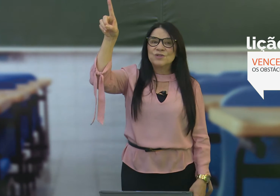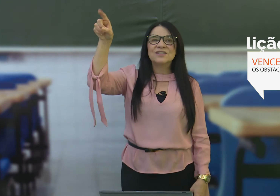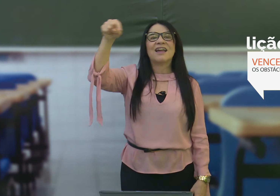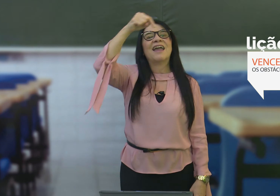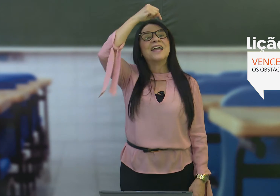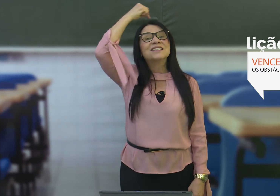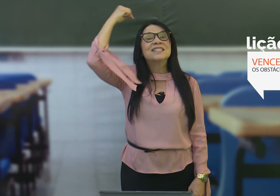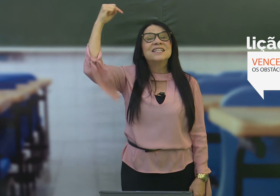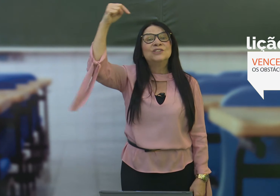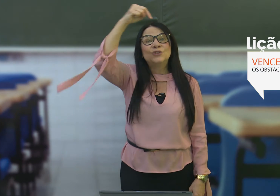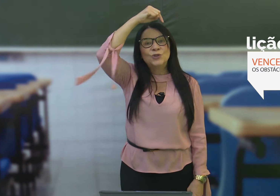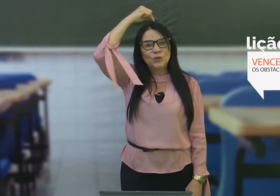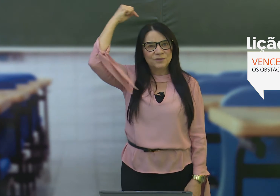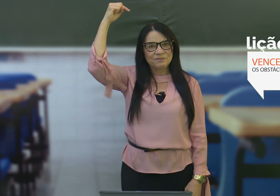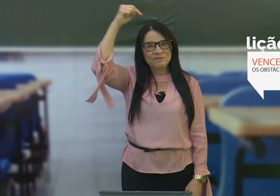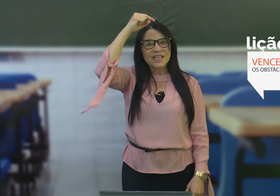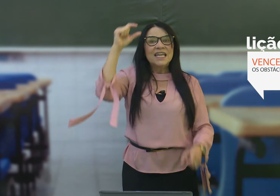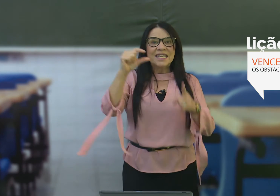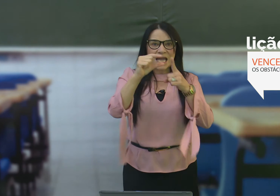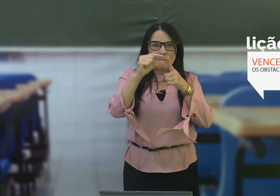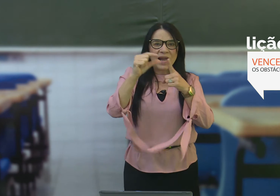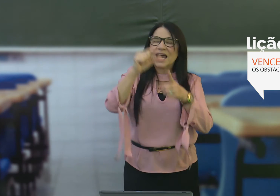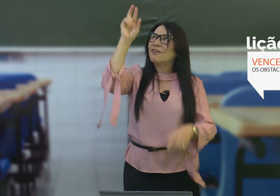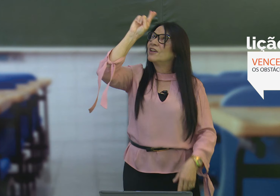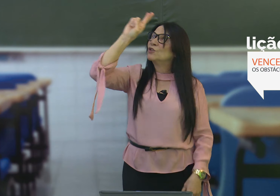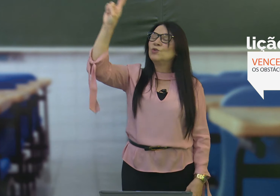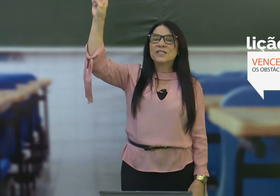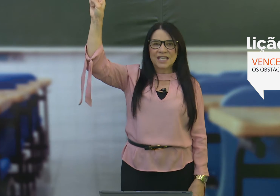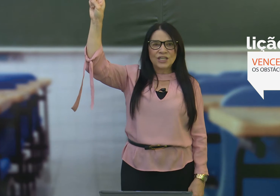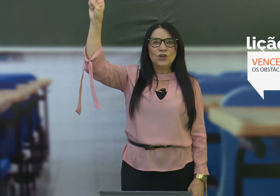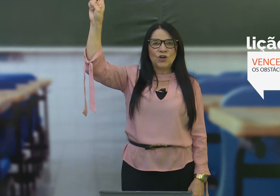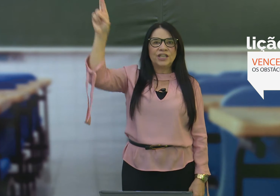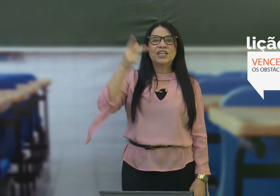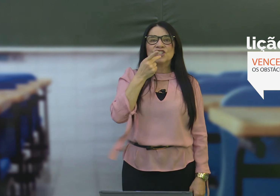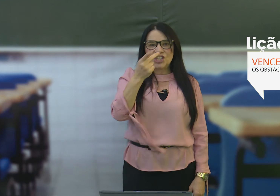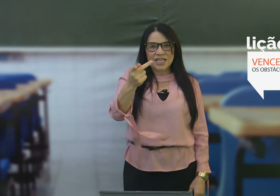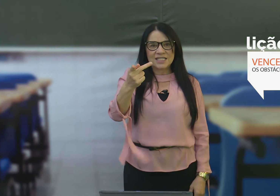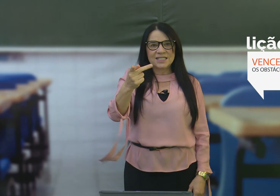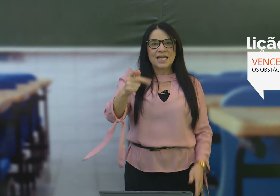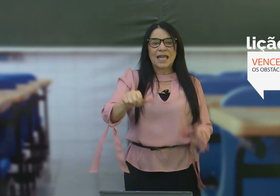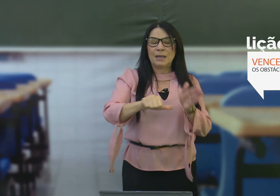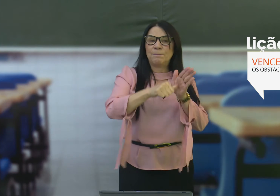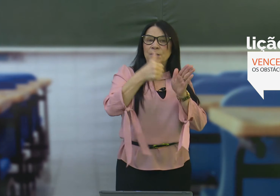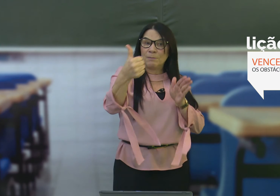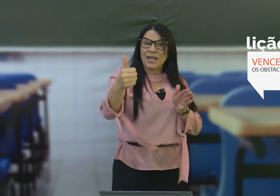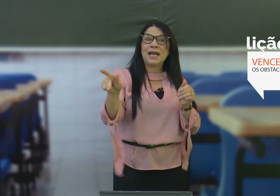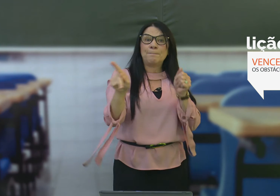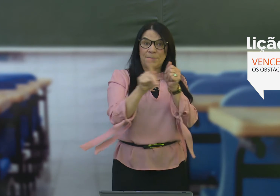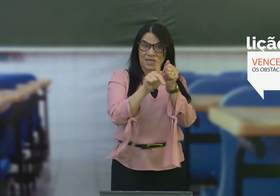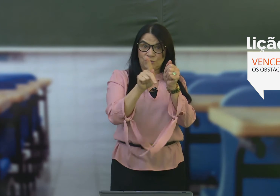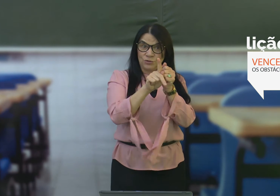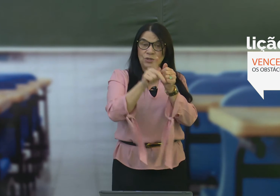Deus é santo. E a palavra do Senhor diz em 1 Pedro,